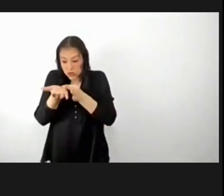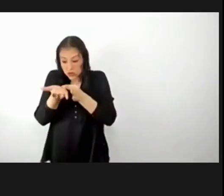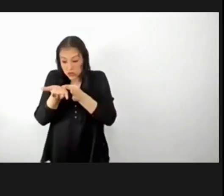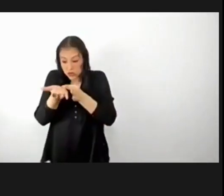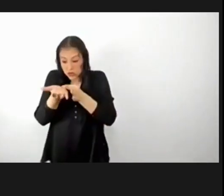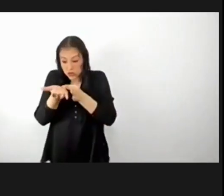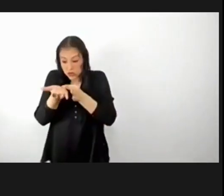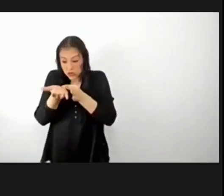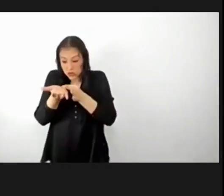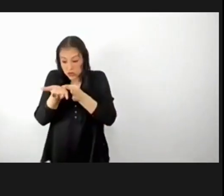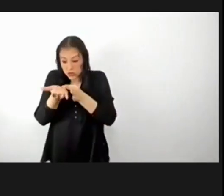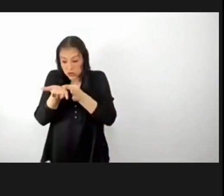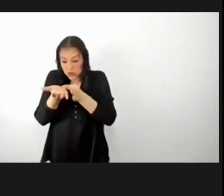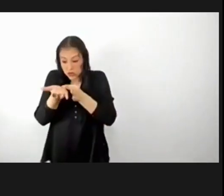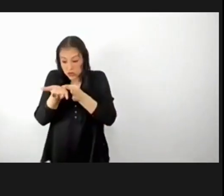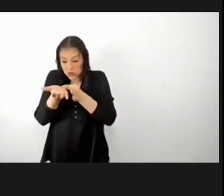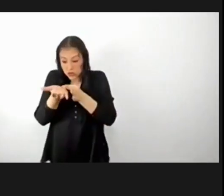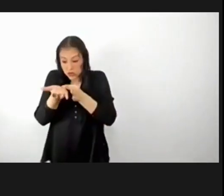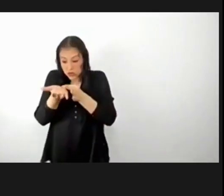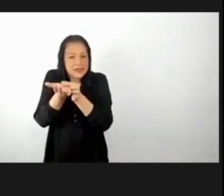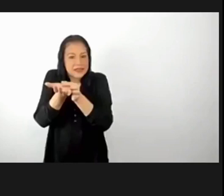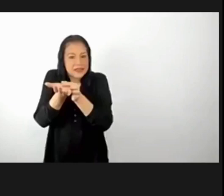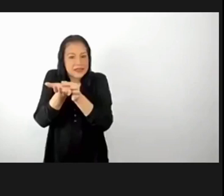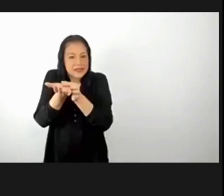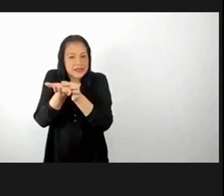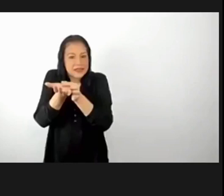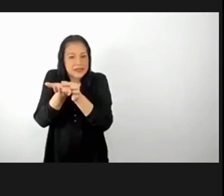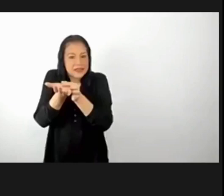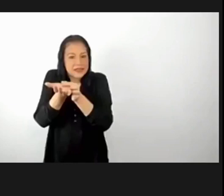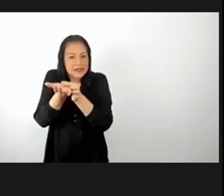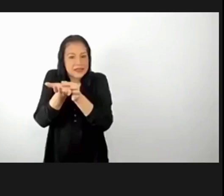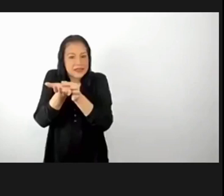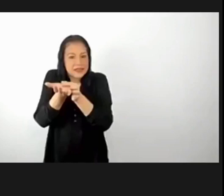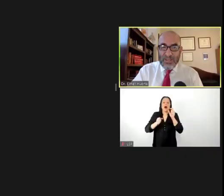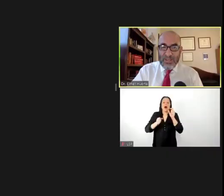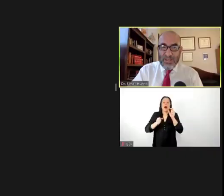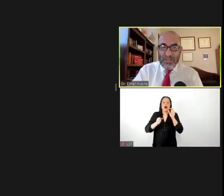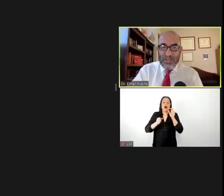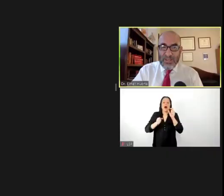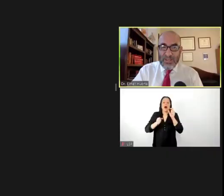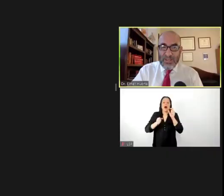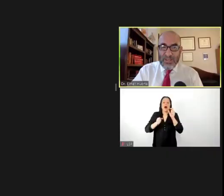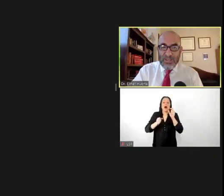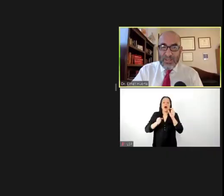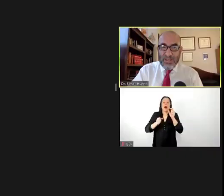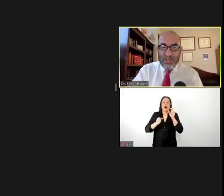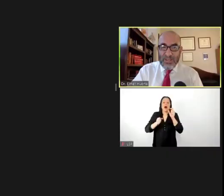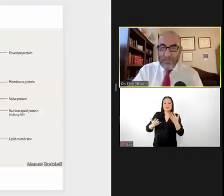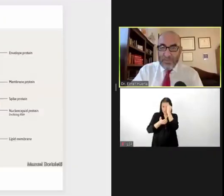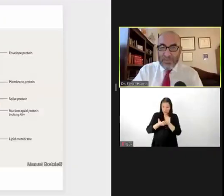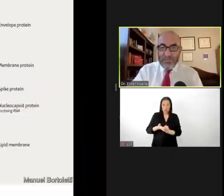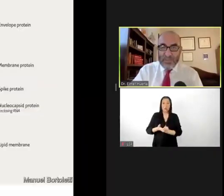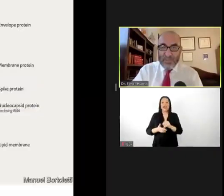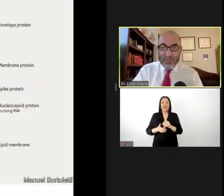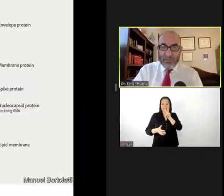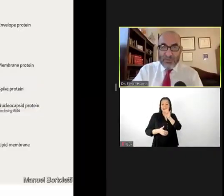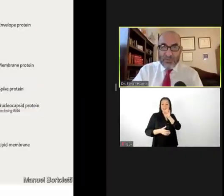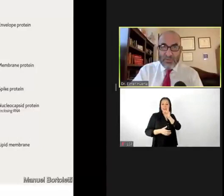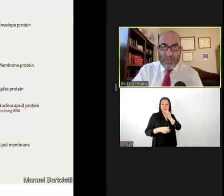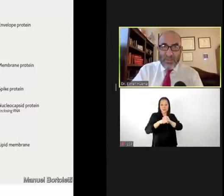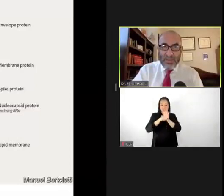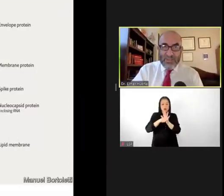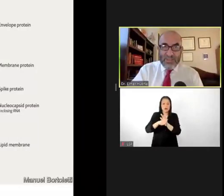enseñar contra qué parte del virus están dirigidas esas tecnologías. ¿Ve? Acá vemos al